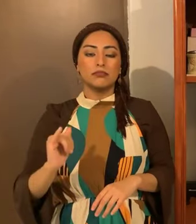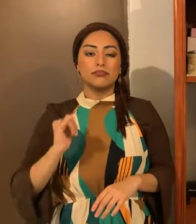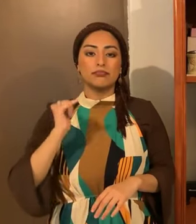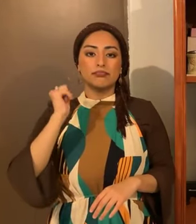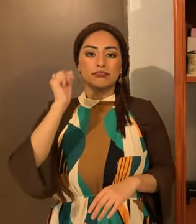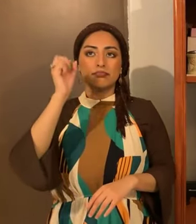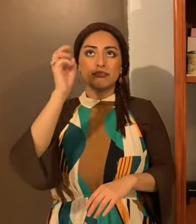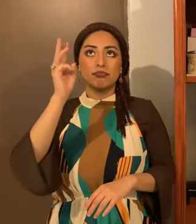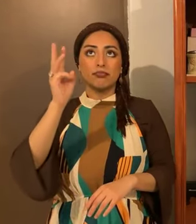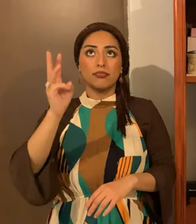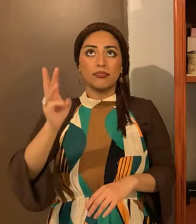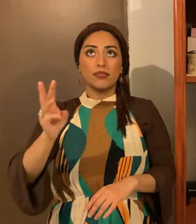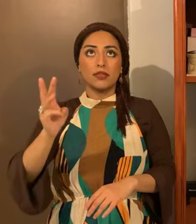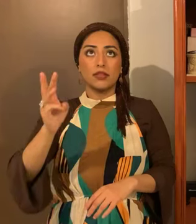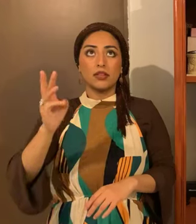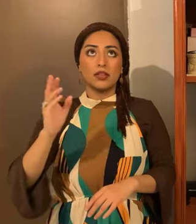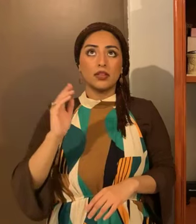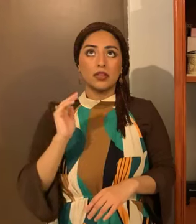Yahshua